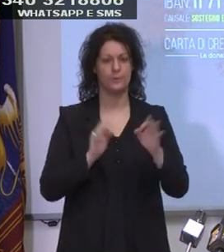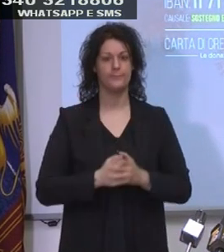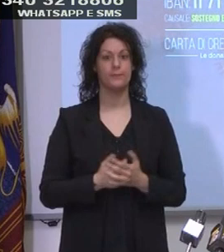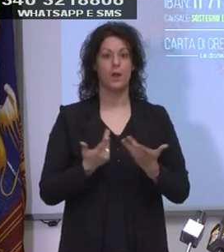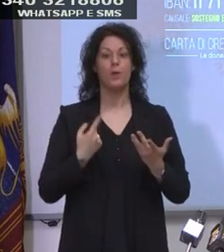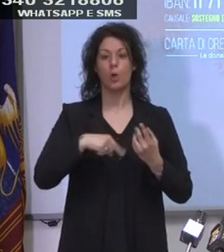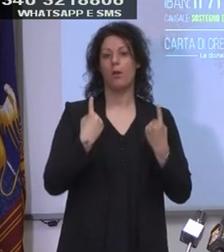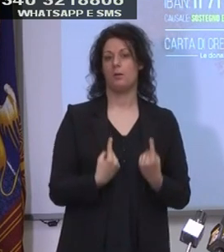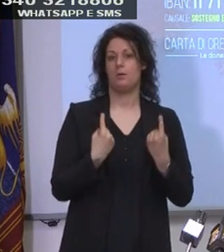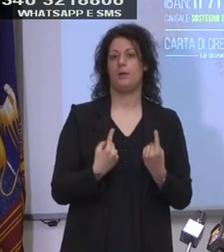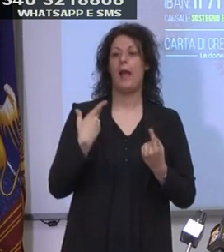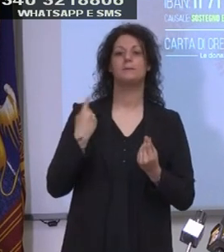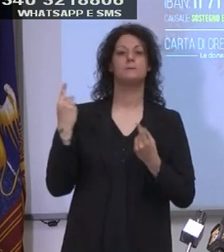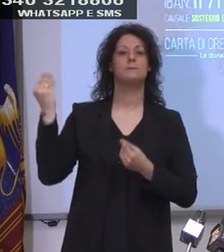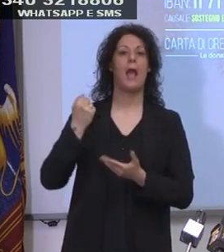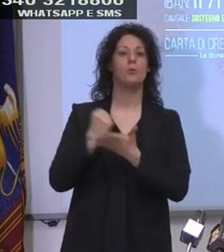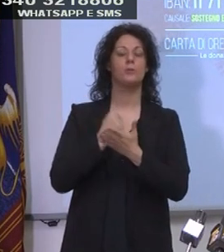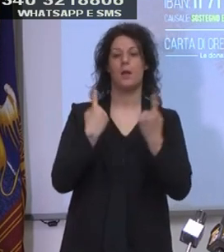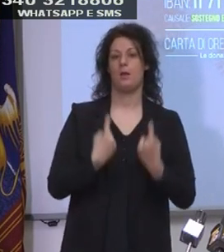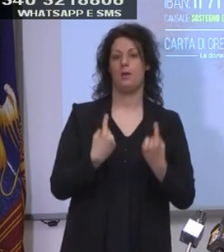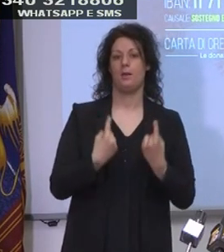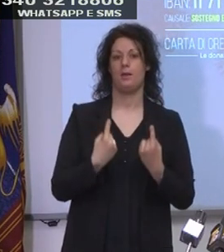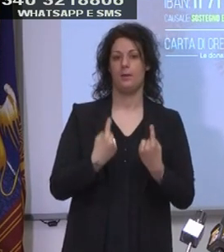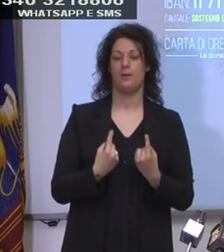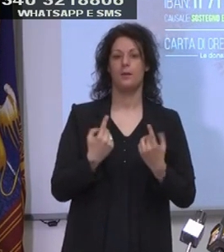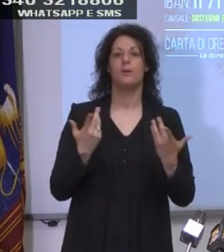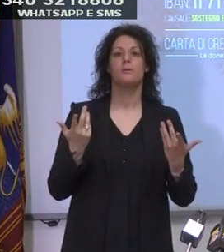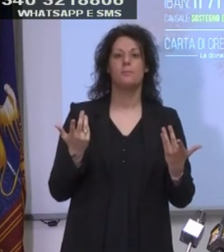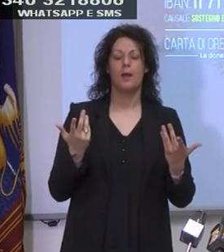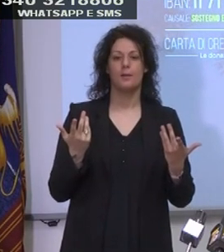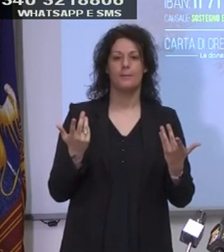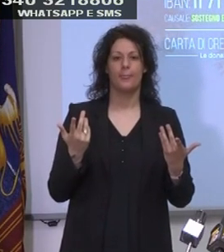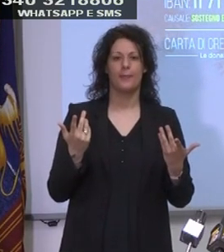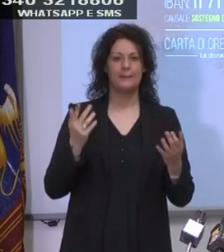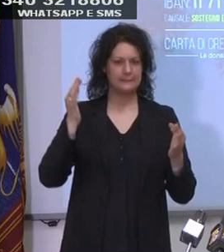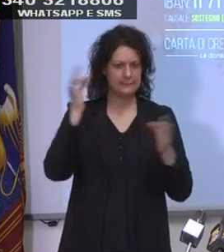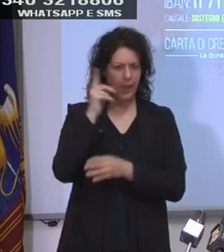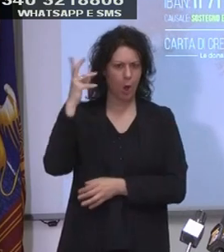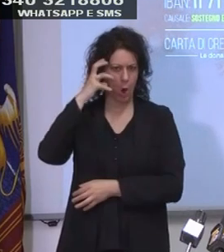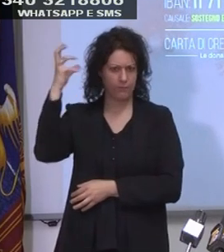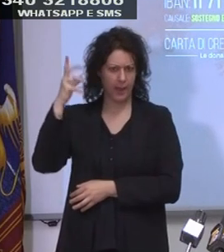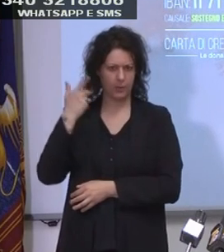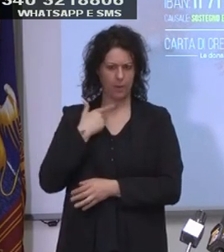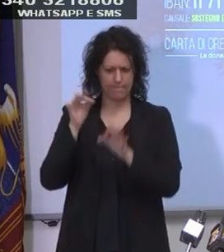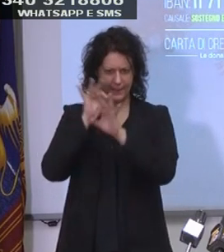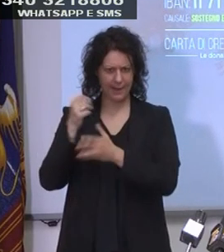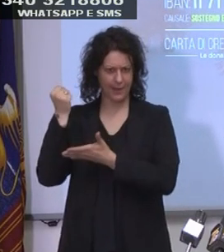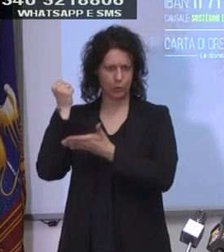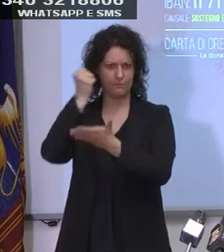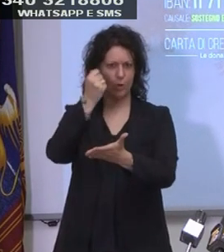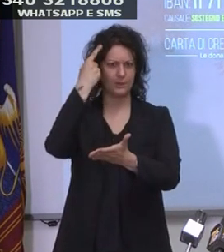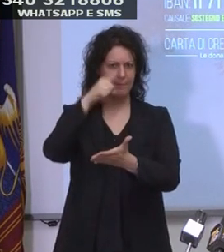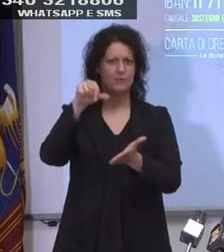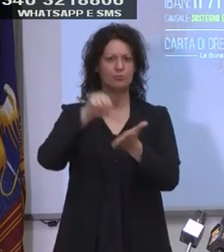In attesa che ci autorizzino, ma non ci autorizzino, però per la proprietà transitiva ci siamo detti, se finanziano i centri estivi